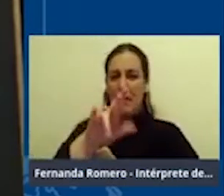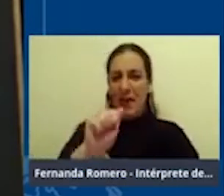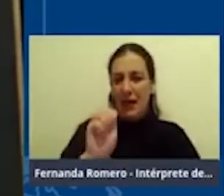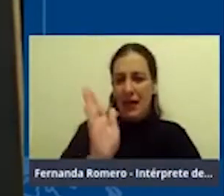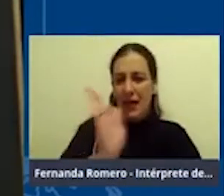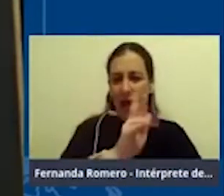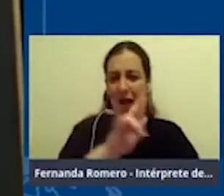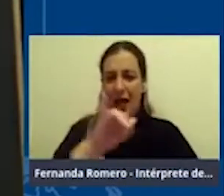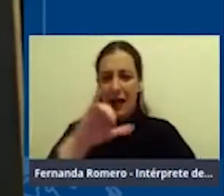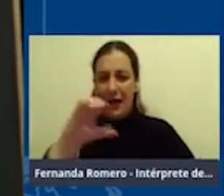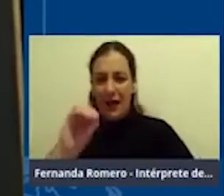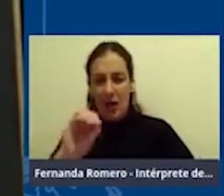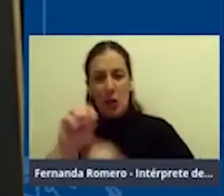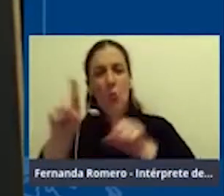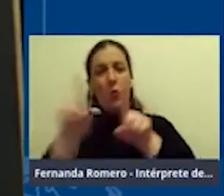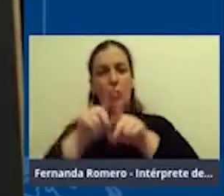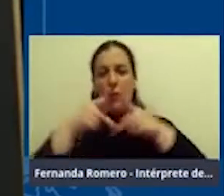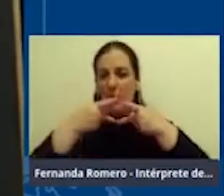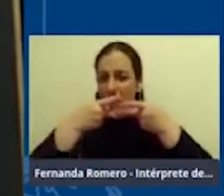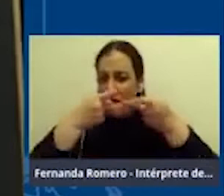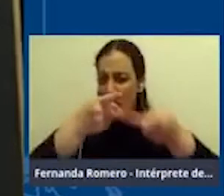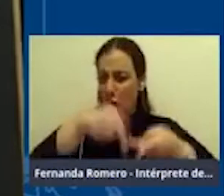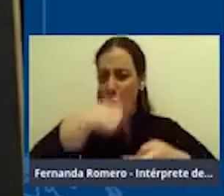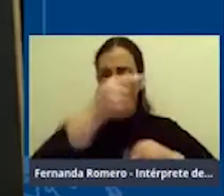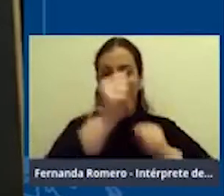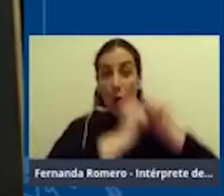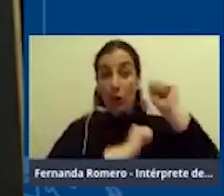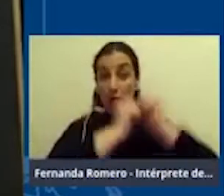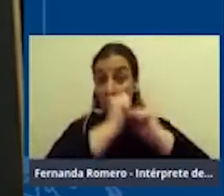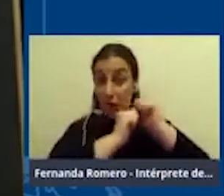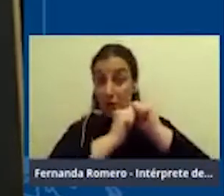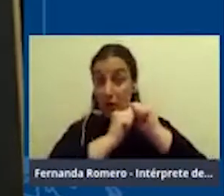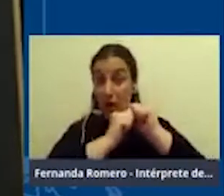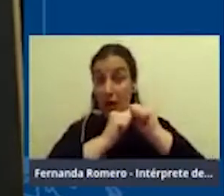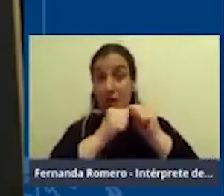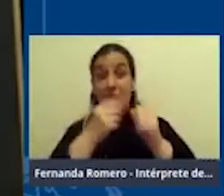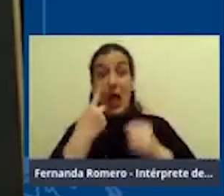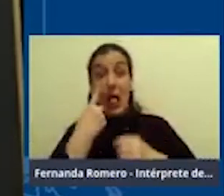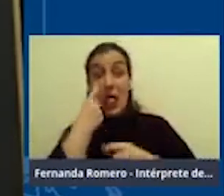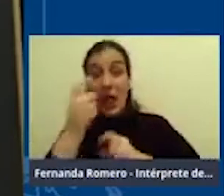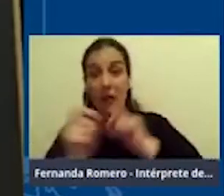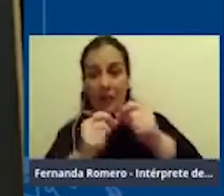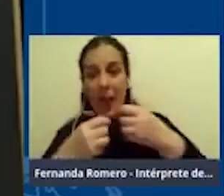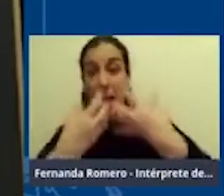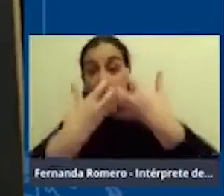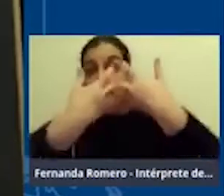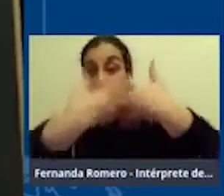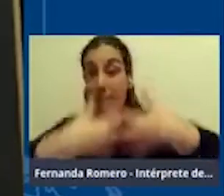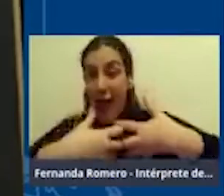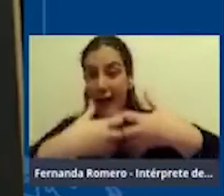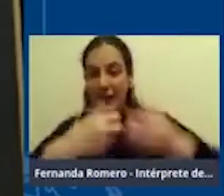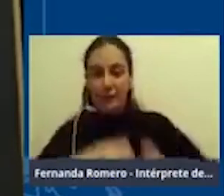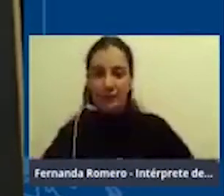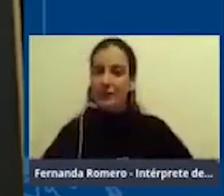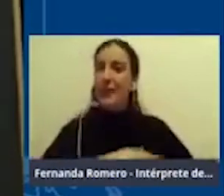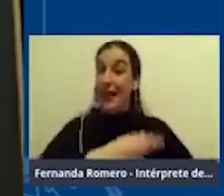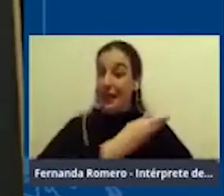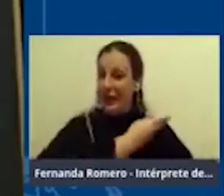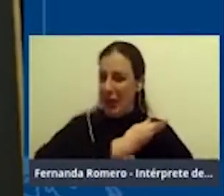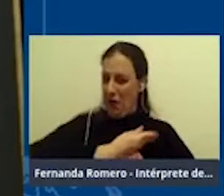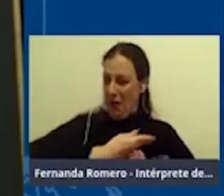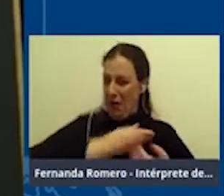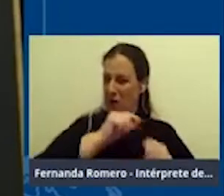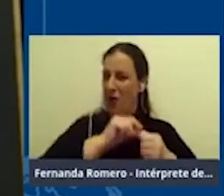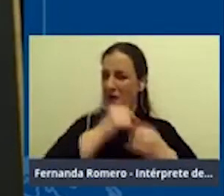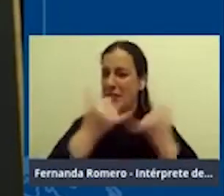visitou outras empresas também, com interesse de levar o setor de máquinas agrícolas, e aí o governador até brincou: bom, agora vai ser a minha